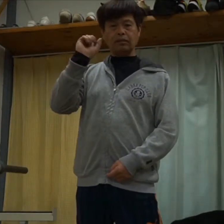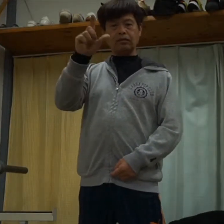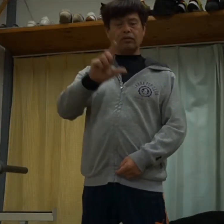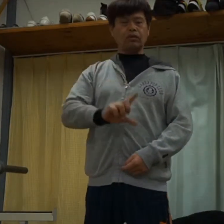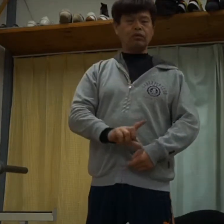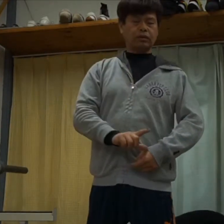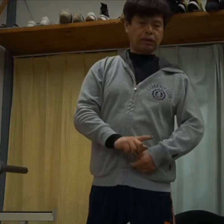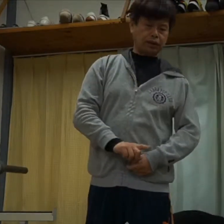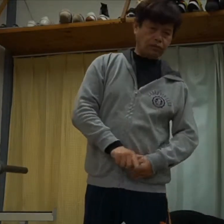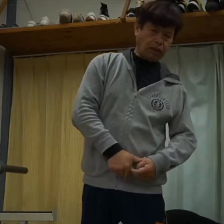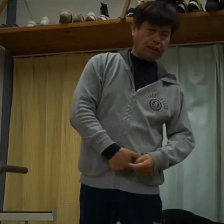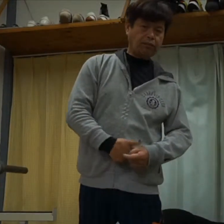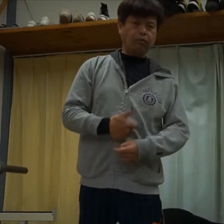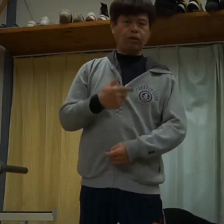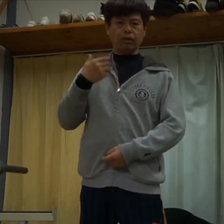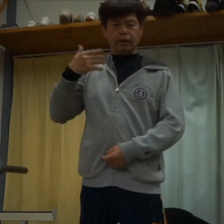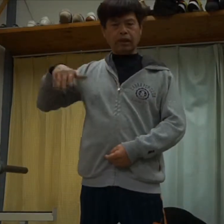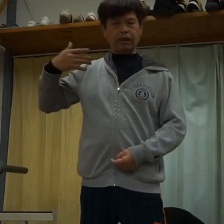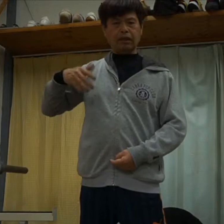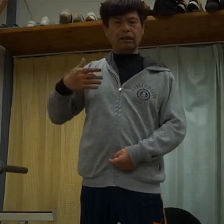あーの塔ティはまだ